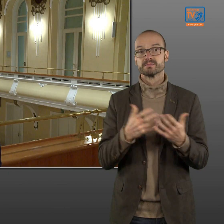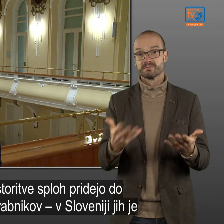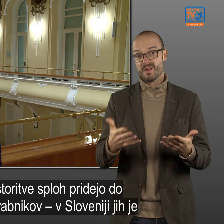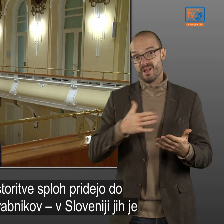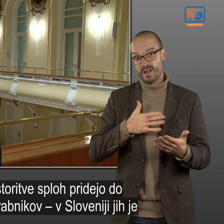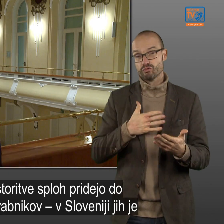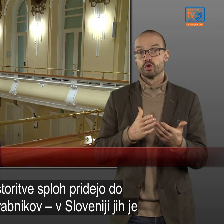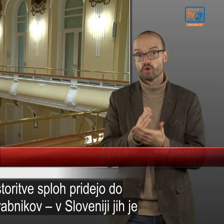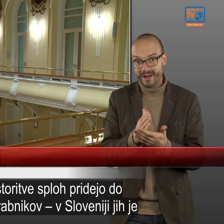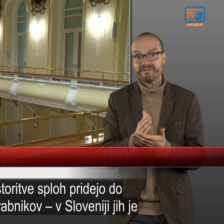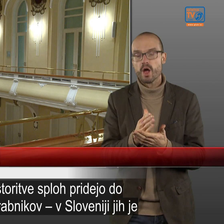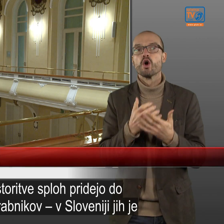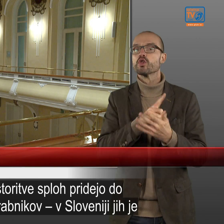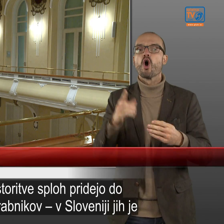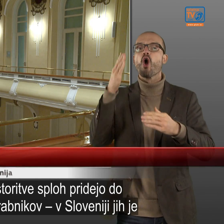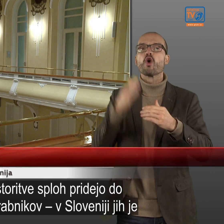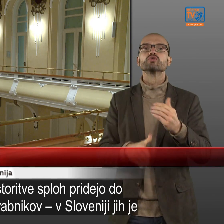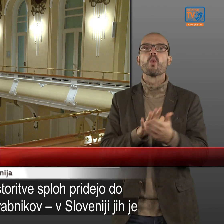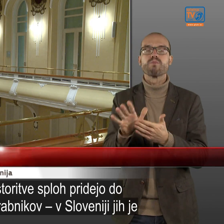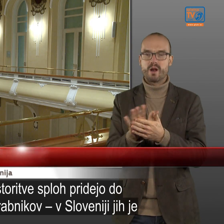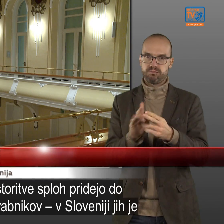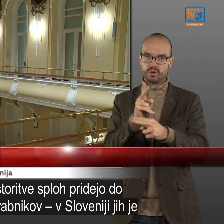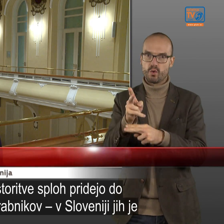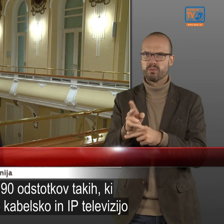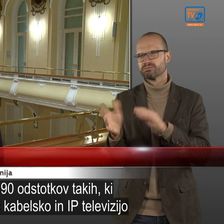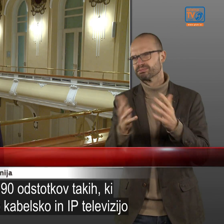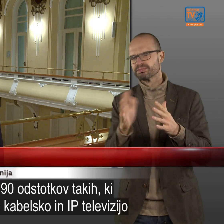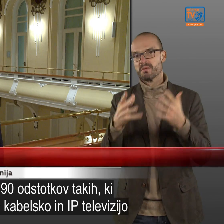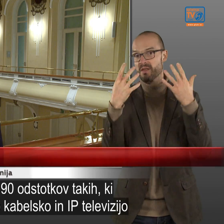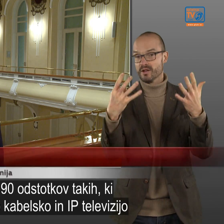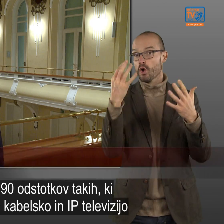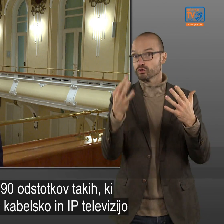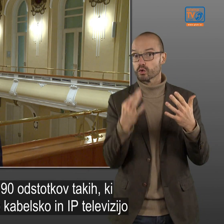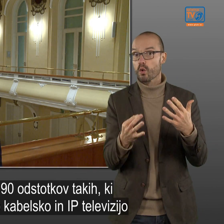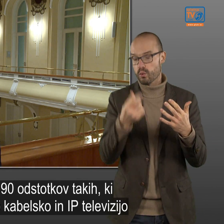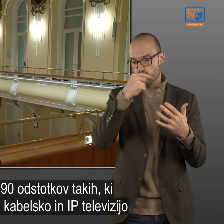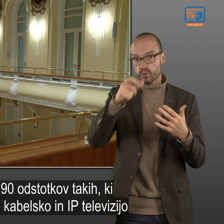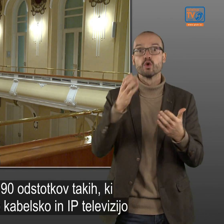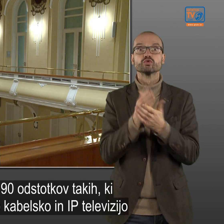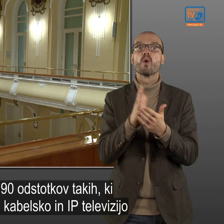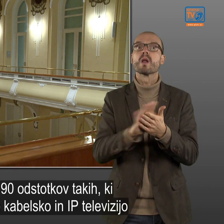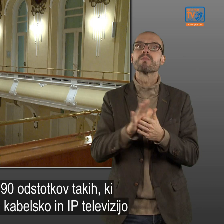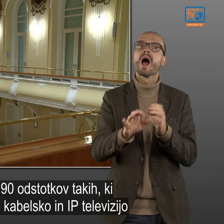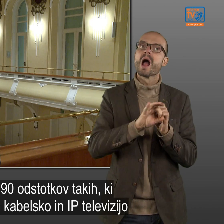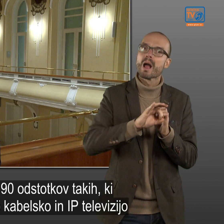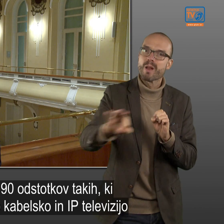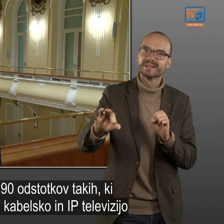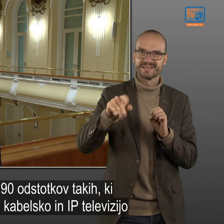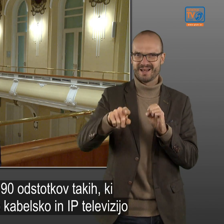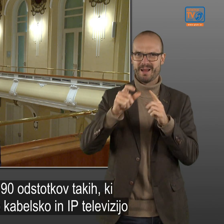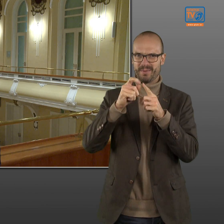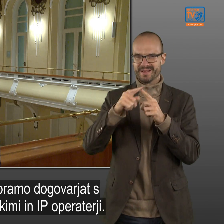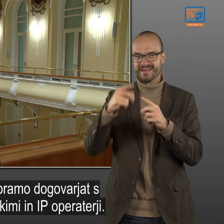To, da naše storitve pridejo do končnih uporabnikov, ki se v Sloveniji že okoli 90% poslužujejo kabelske in IP